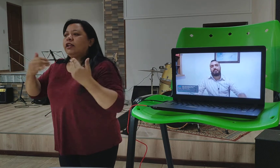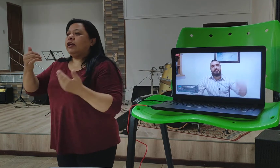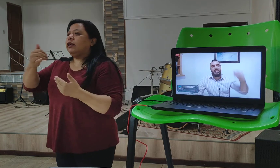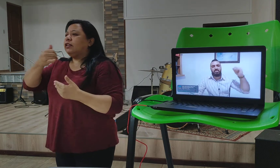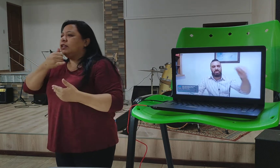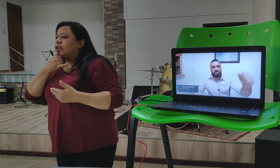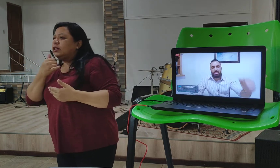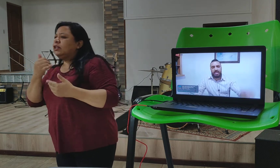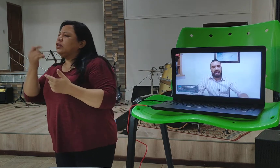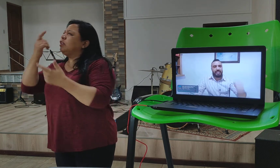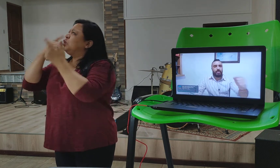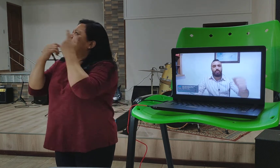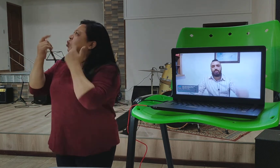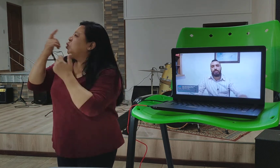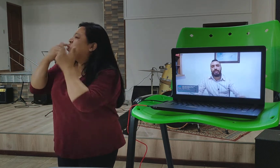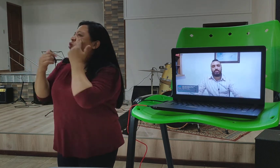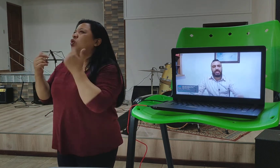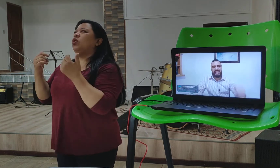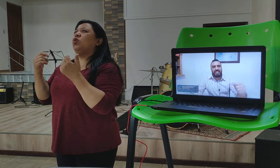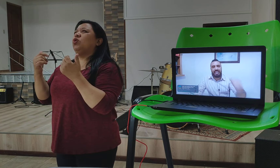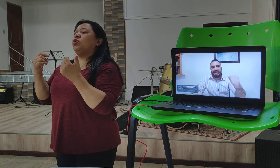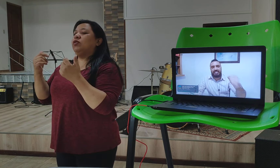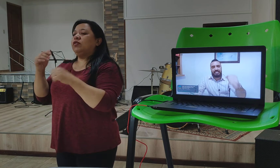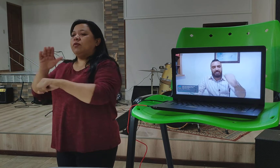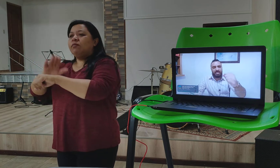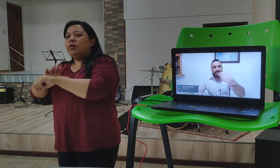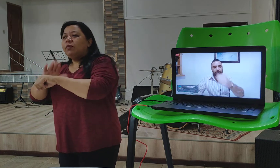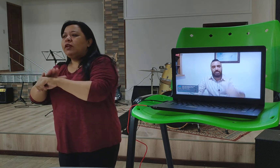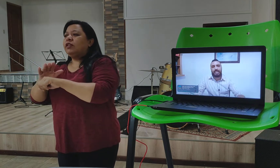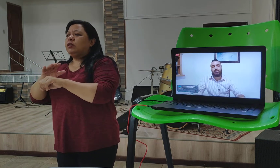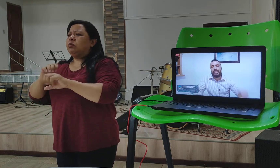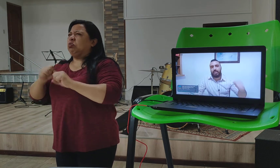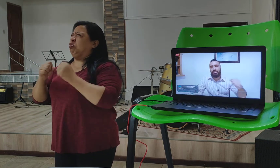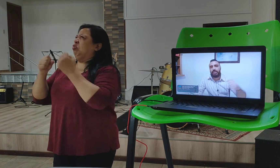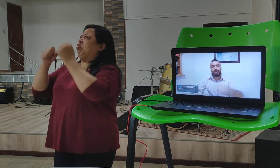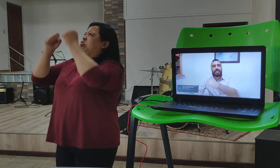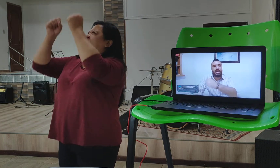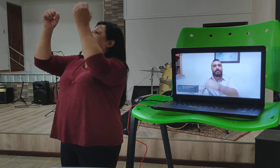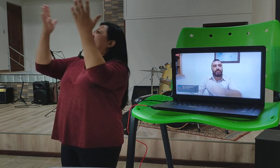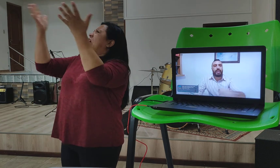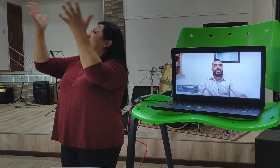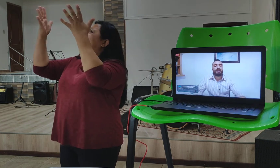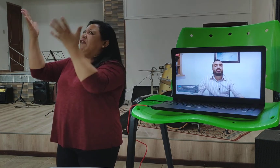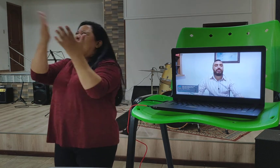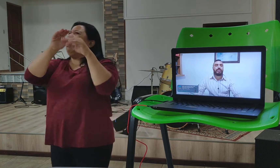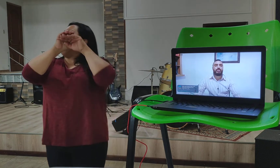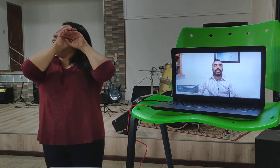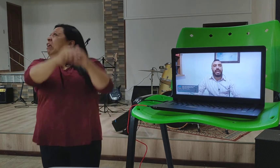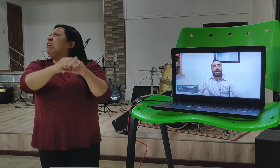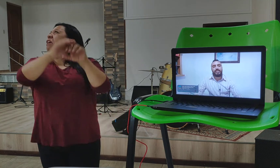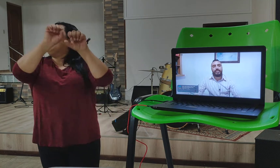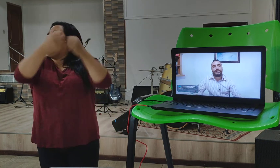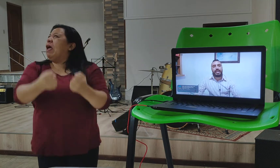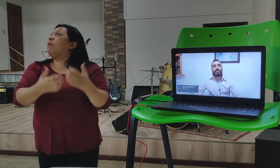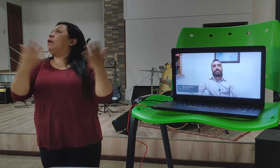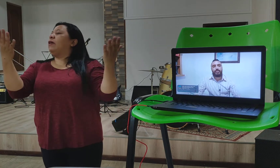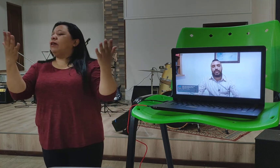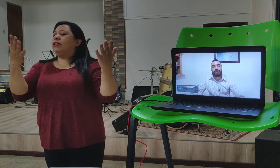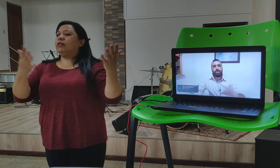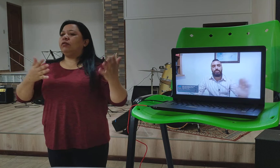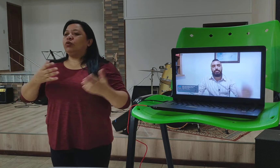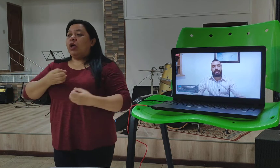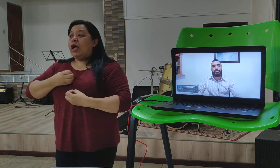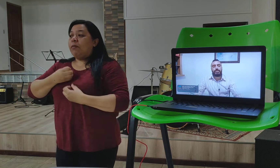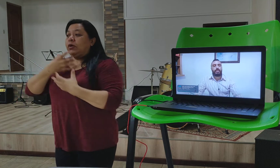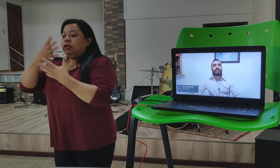tristeza, lamento, e alguns momentos que eles estão revoltados, querendo que Deus quebre o queixo dos seus adversários.